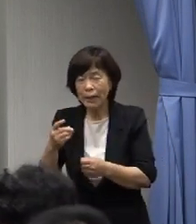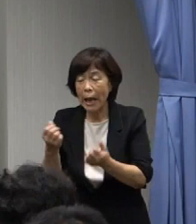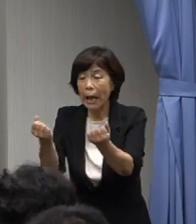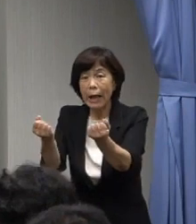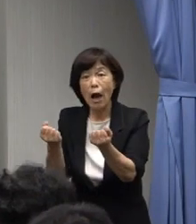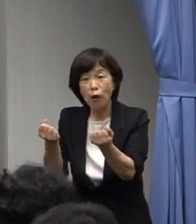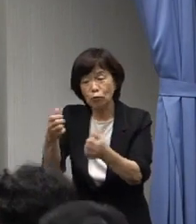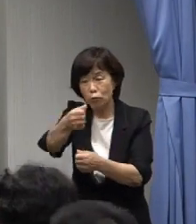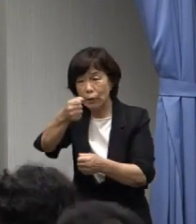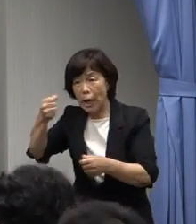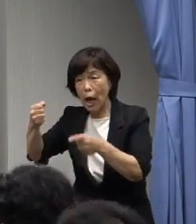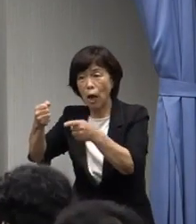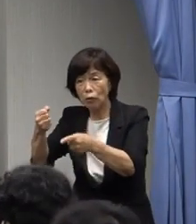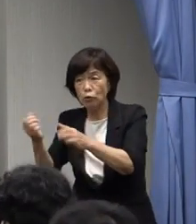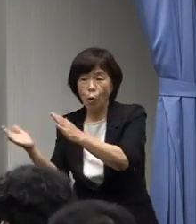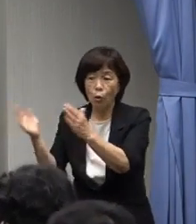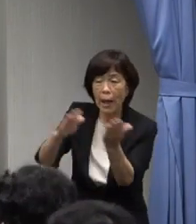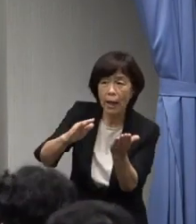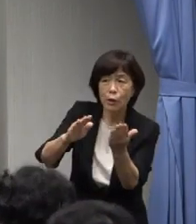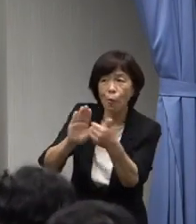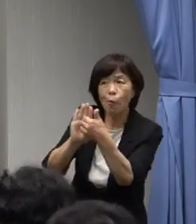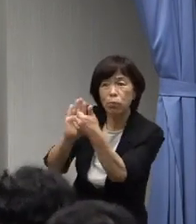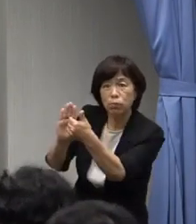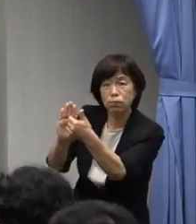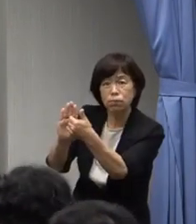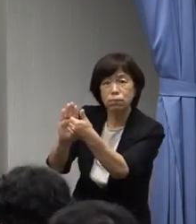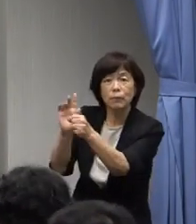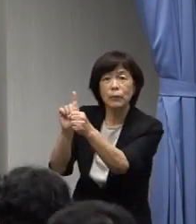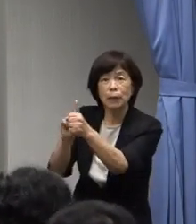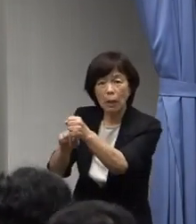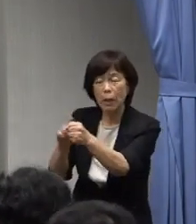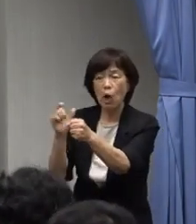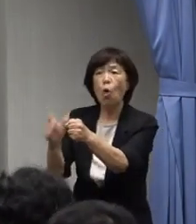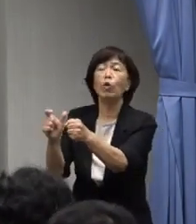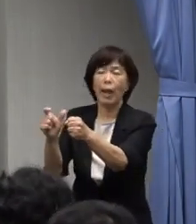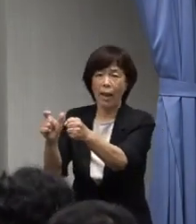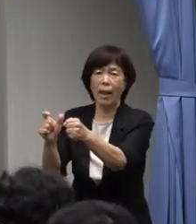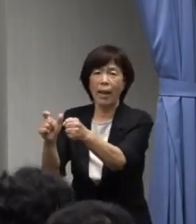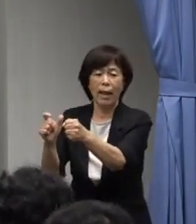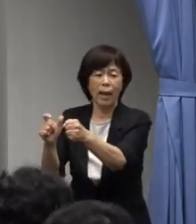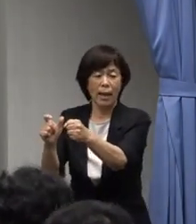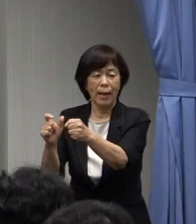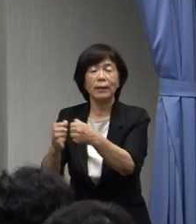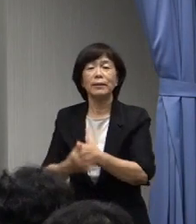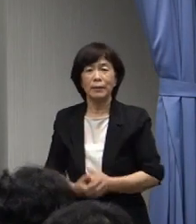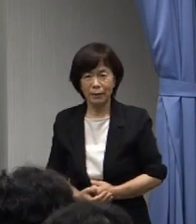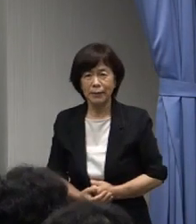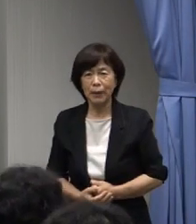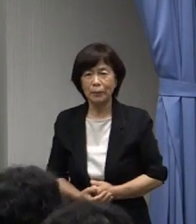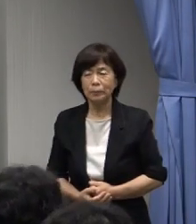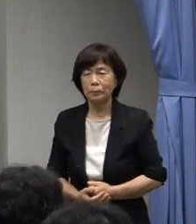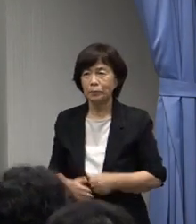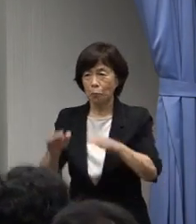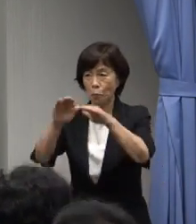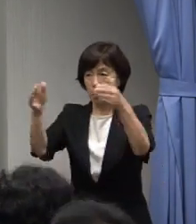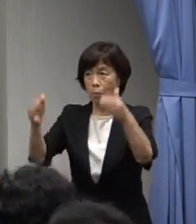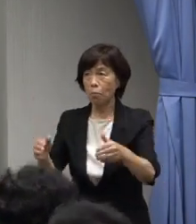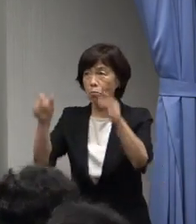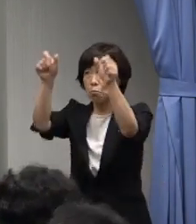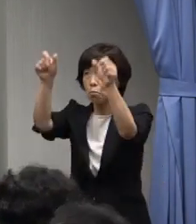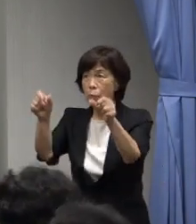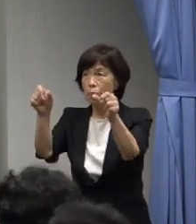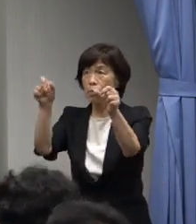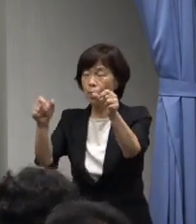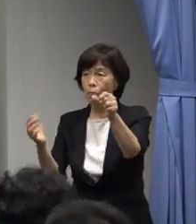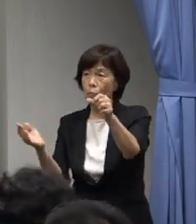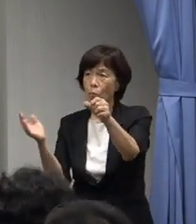つは家具の転倒の防止です。家具類が固定するようにですね、固定のするものがありますので、ぜ